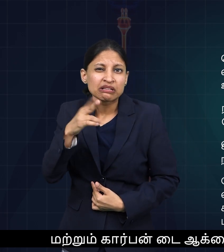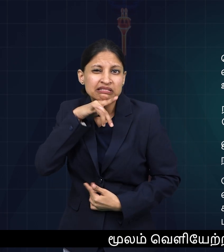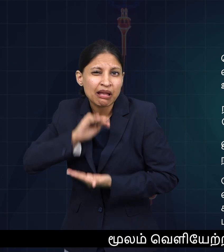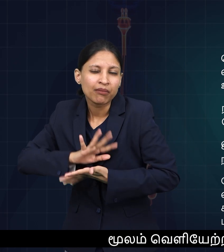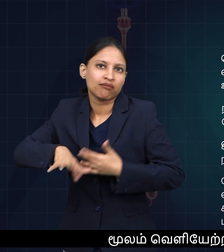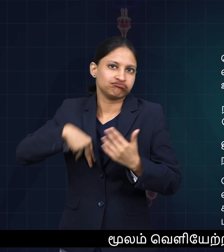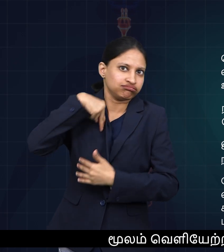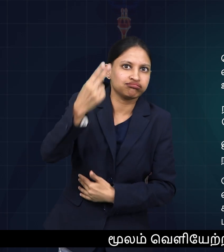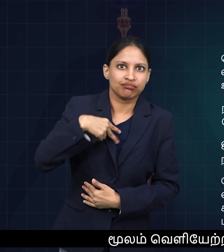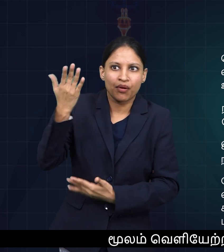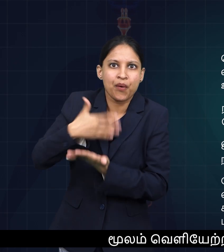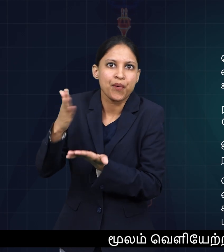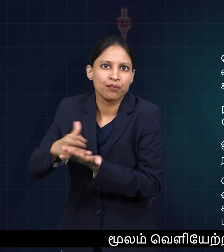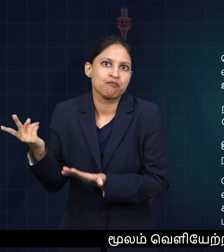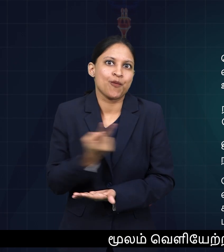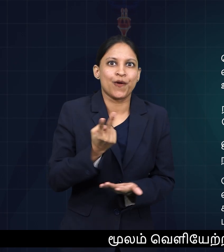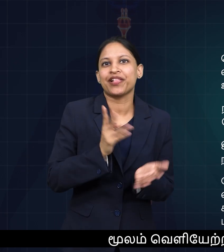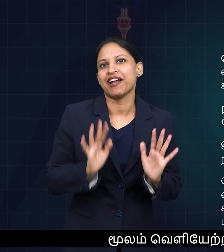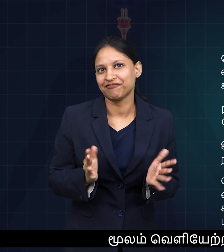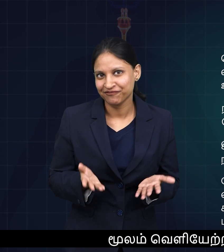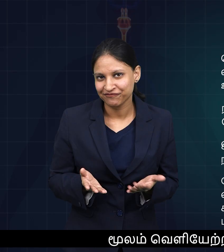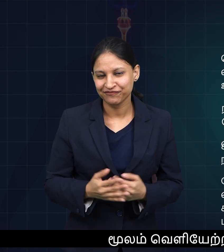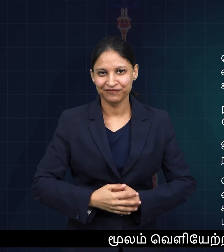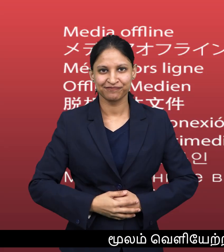மூலம் வெளியேற்றத்தில் பங்கு வகிக்கின்றன.